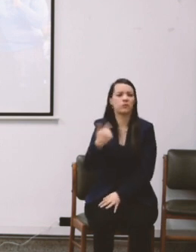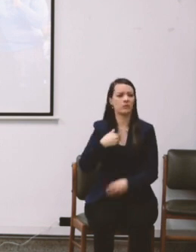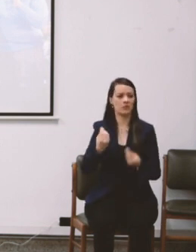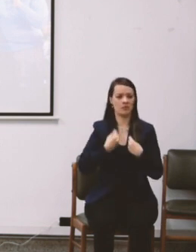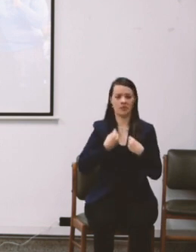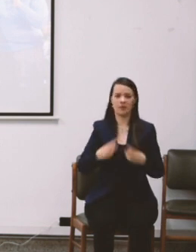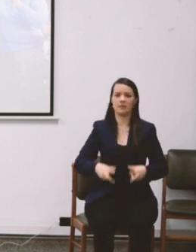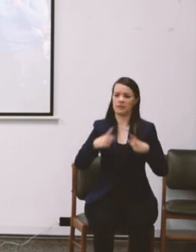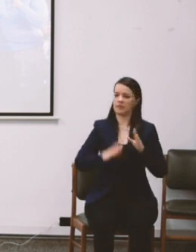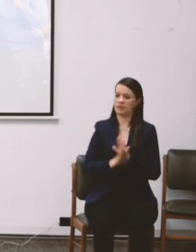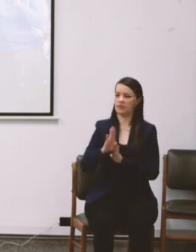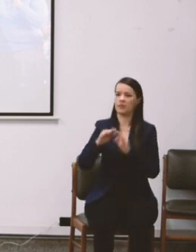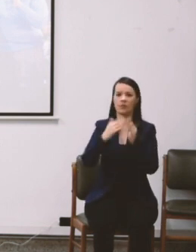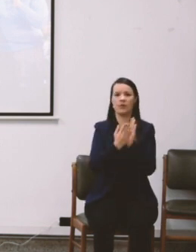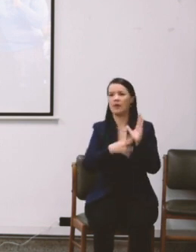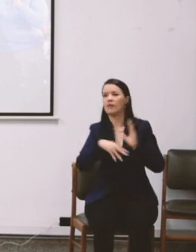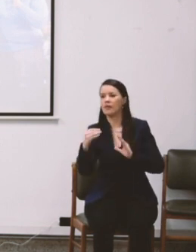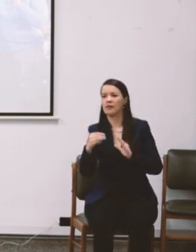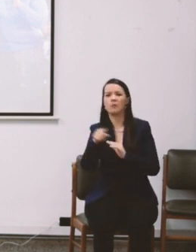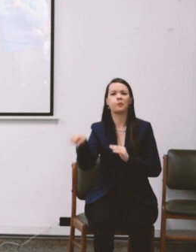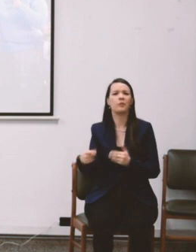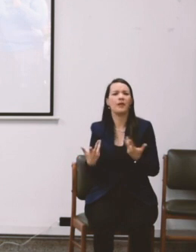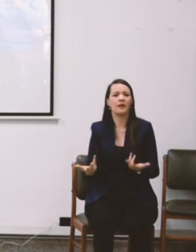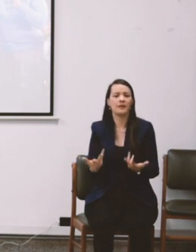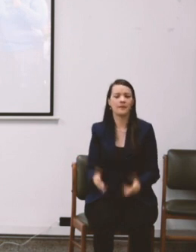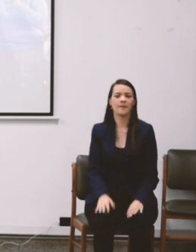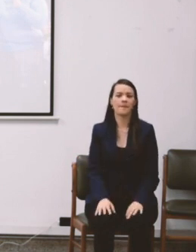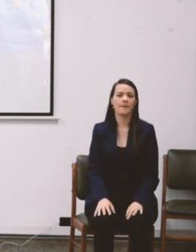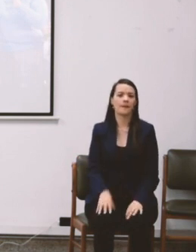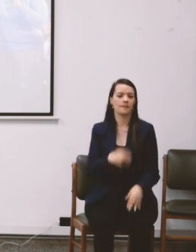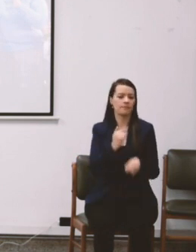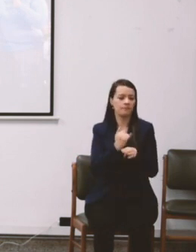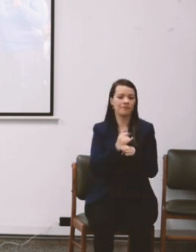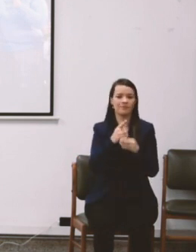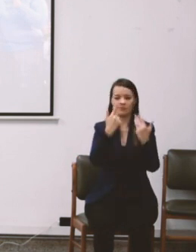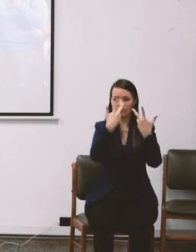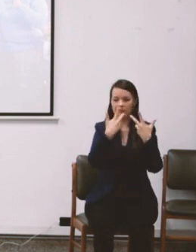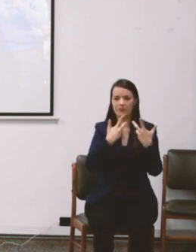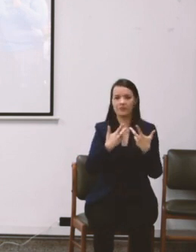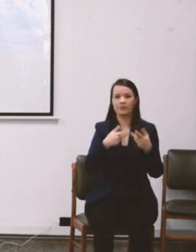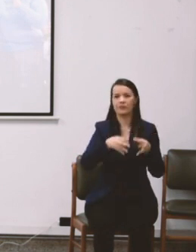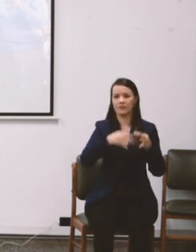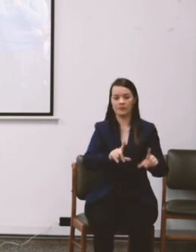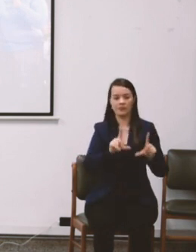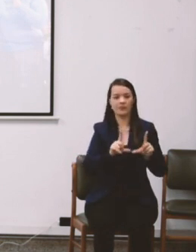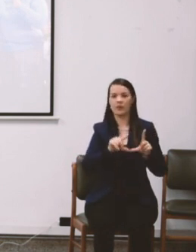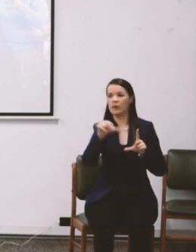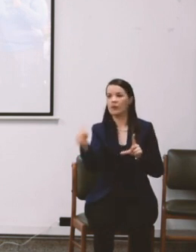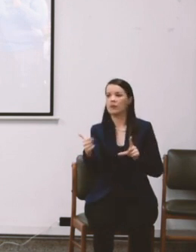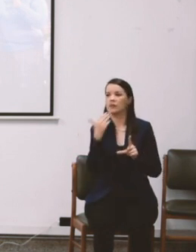vida por fuera de la institución educativa, por fuera de una educación formal, o sea, cuáles son nuestras posibilidades para